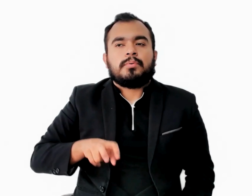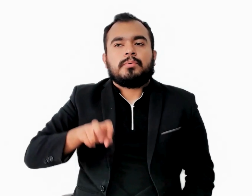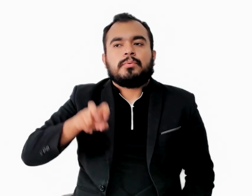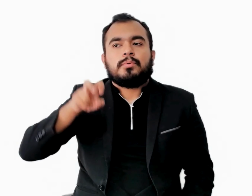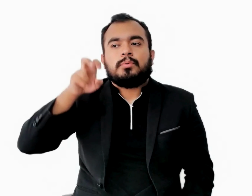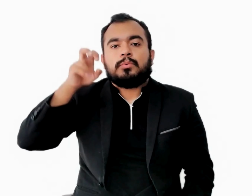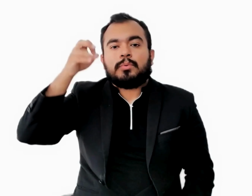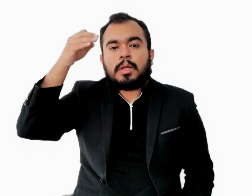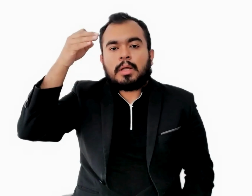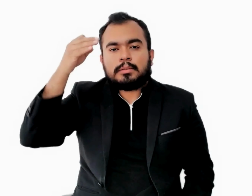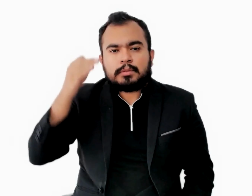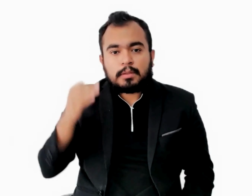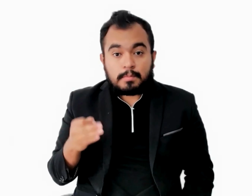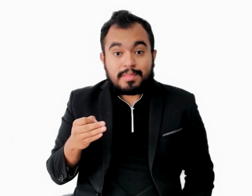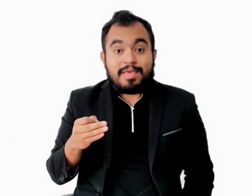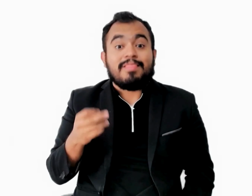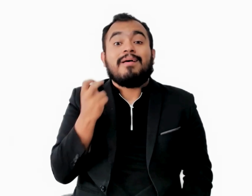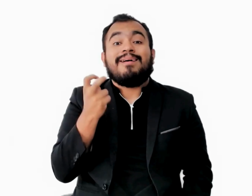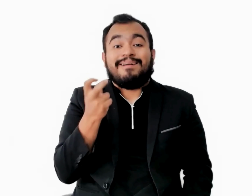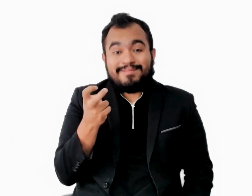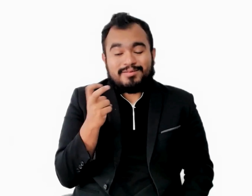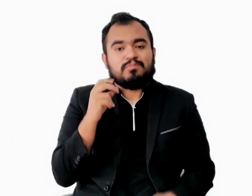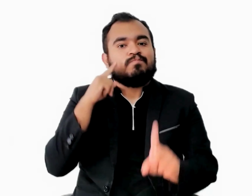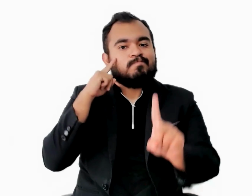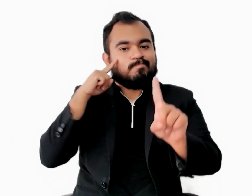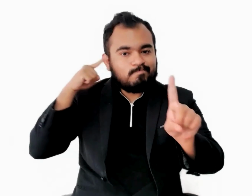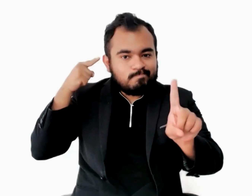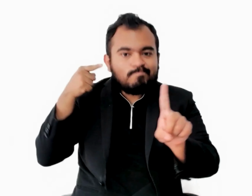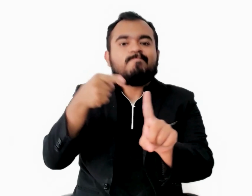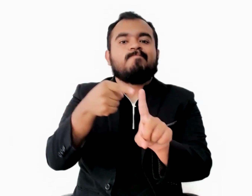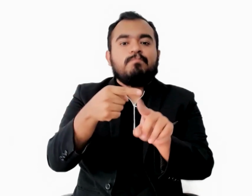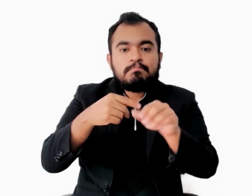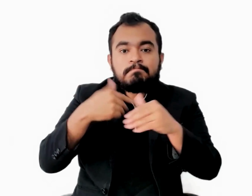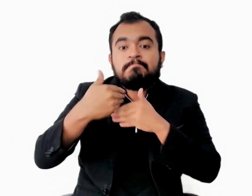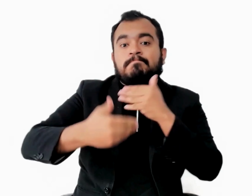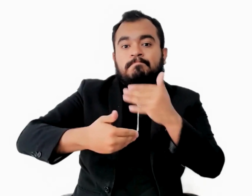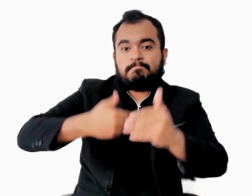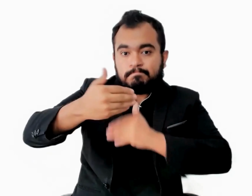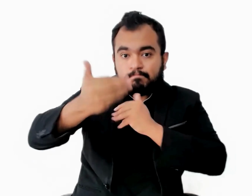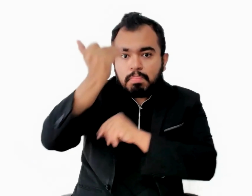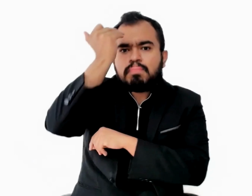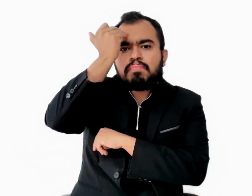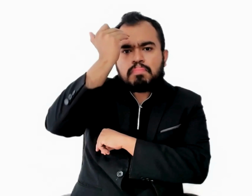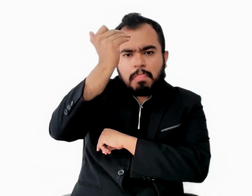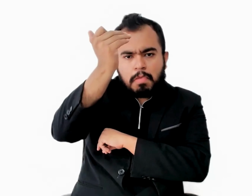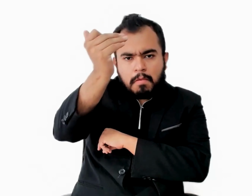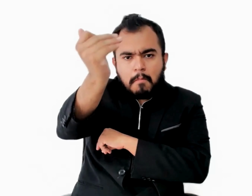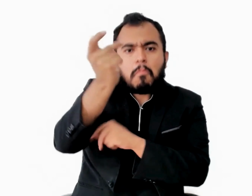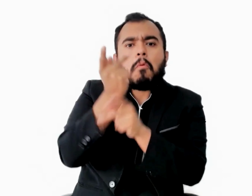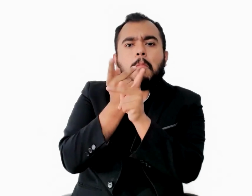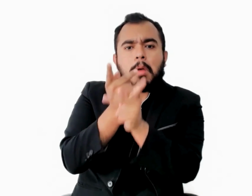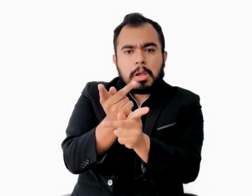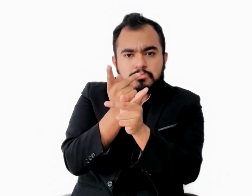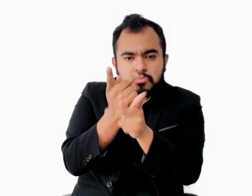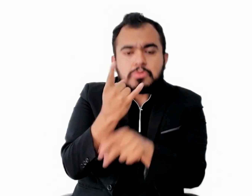mucho más asertiva, es parte de la chamba que estamos trabajando y que tenemos tiempo, toma paciencia, es de